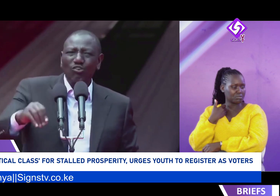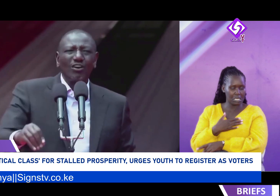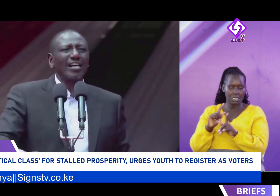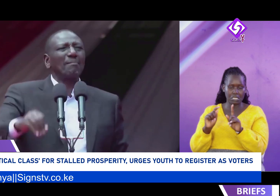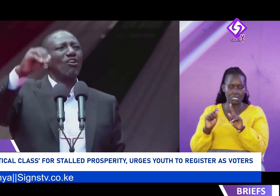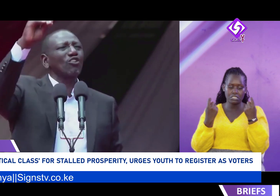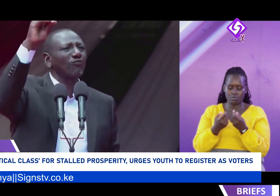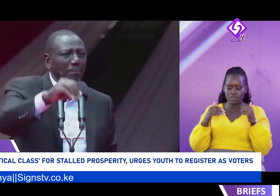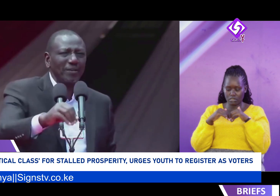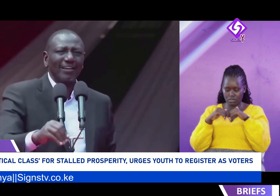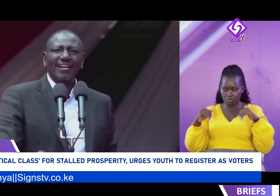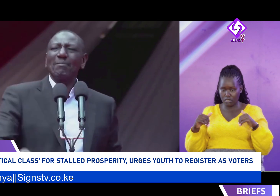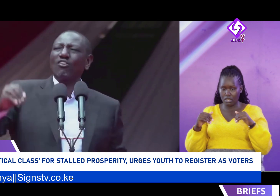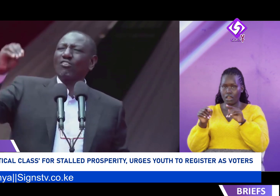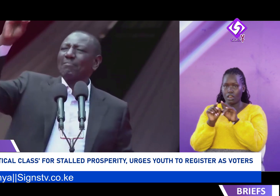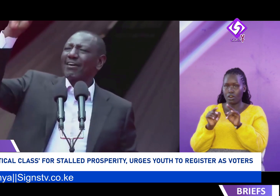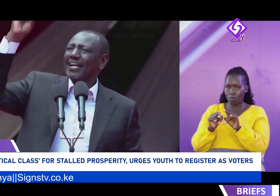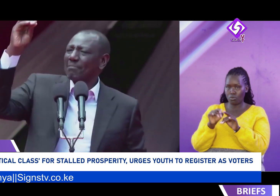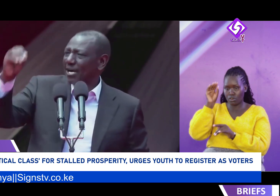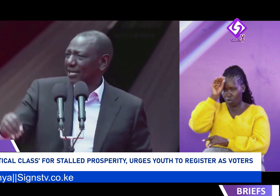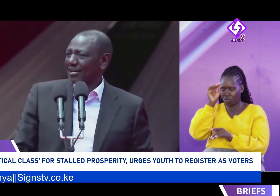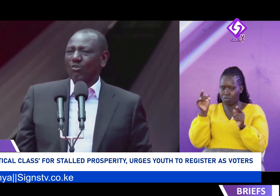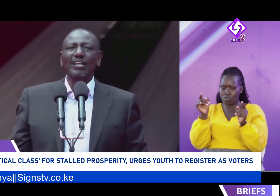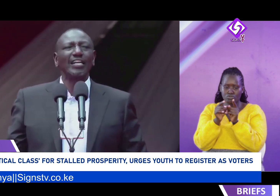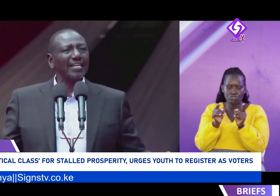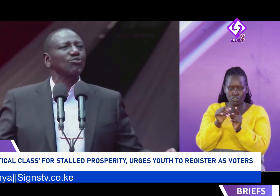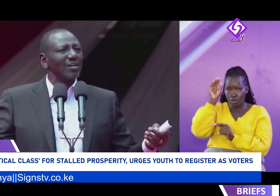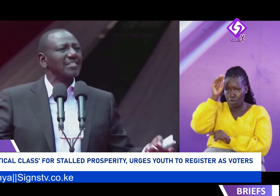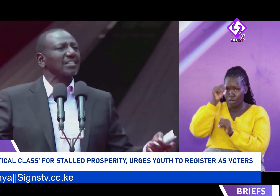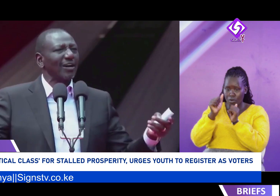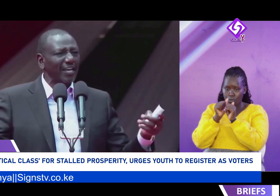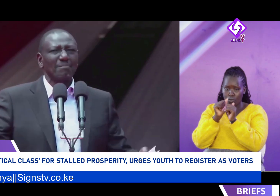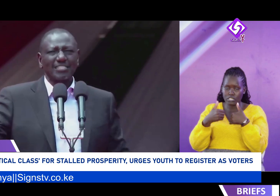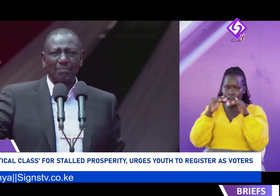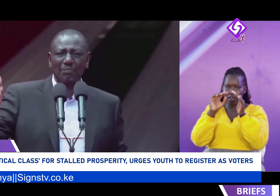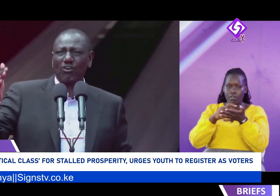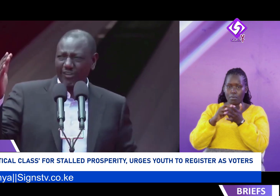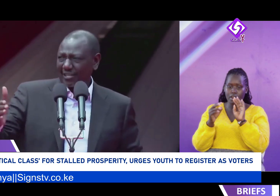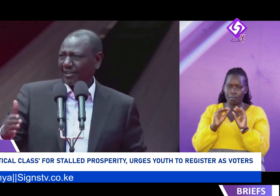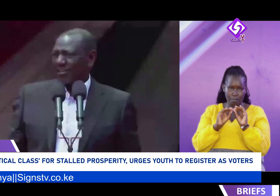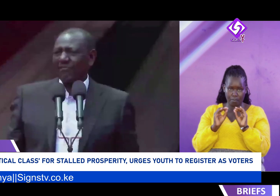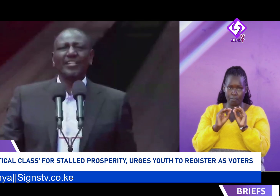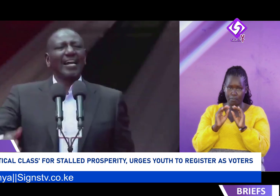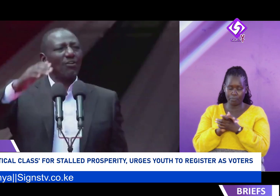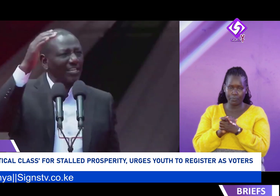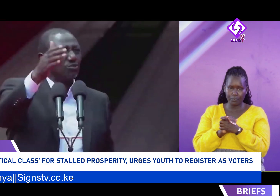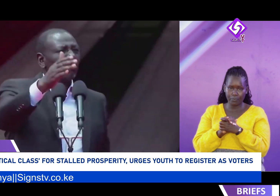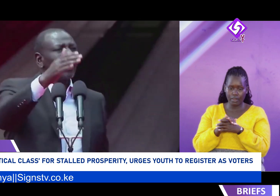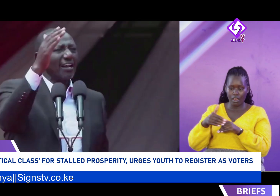migawanyiko na maono fupi na maono ambayo hana maana. We need to raise our game as the people of Kenya. Vijana wetu muko na